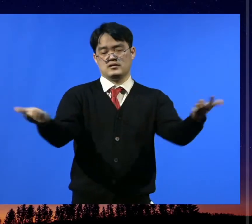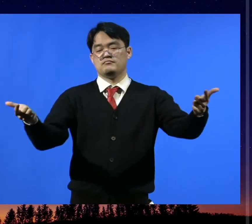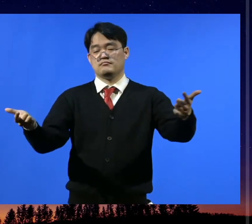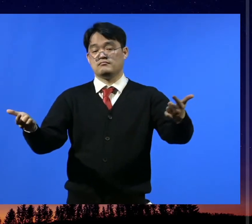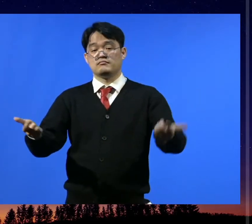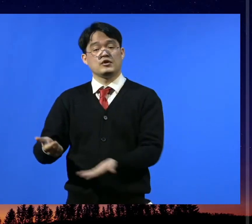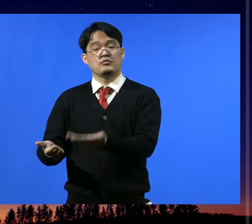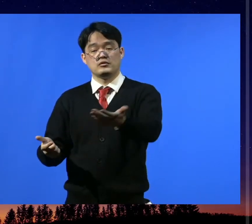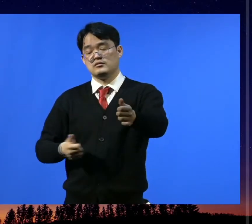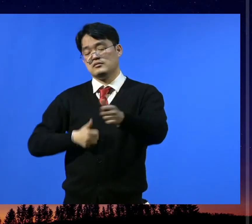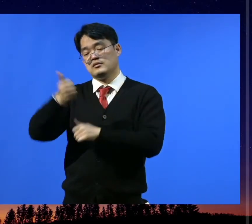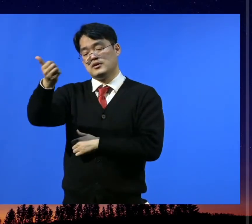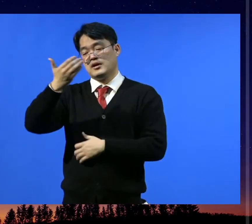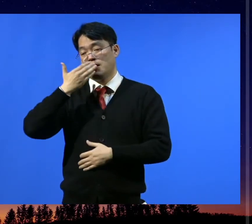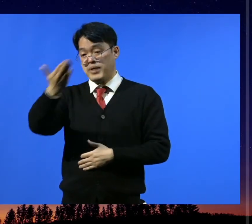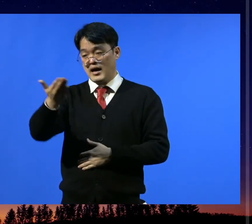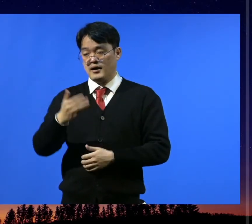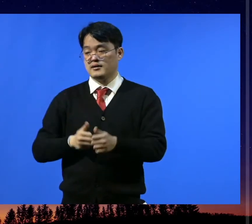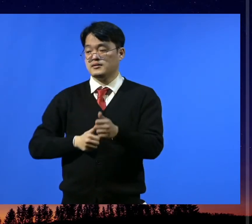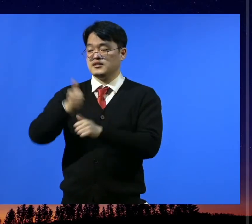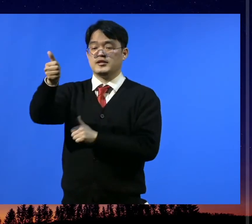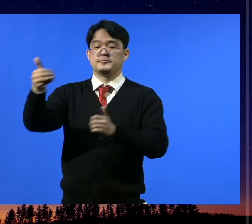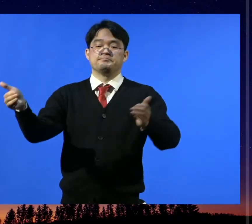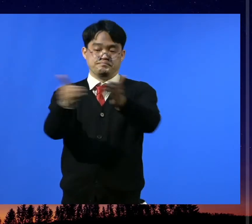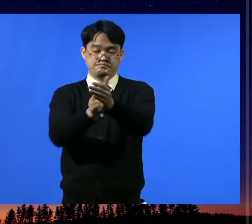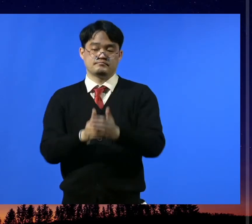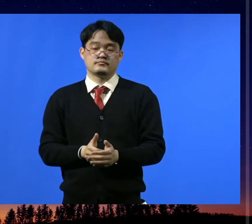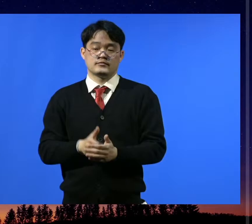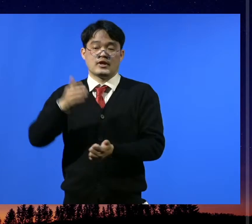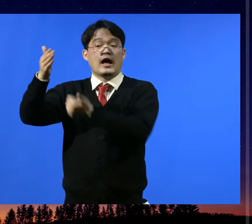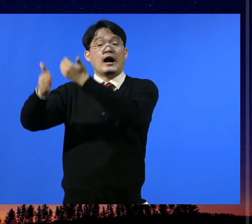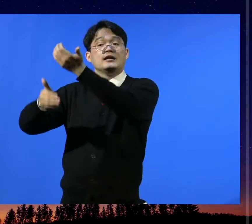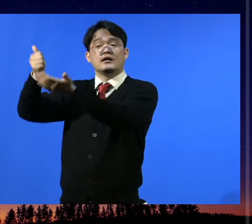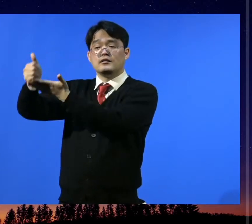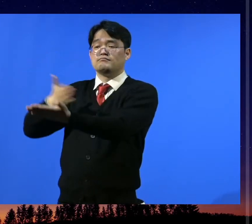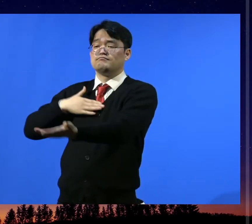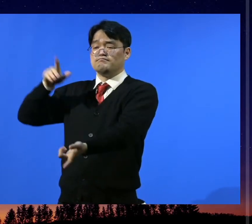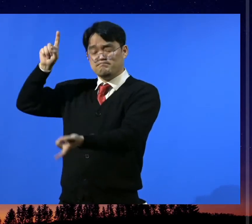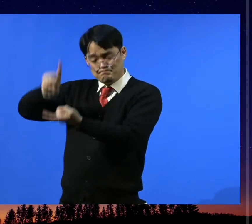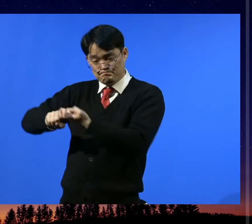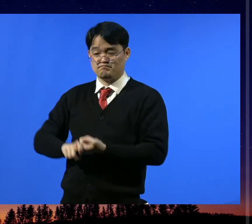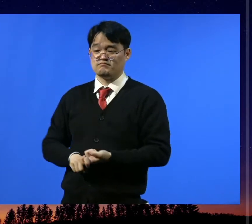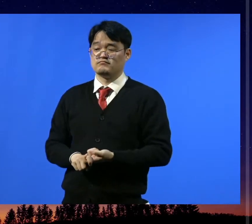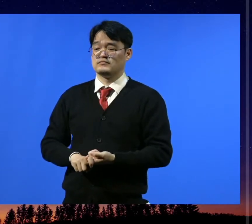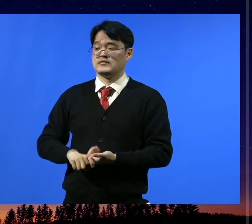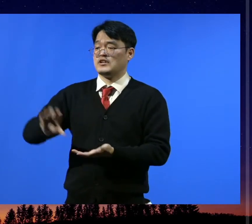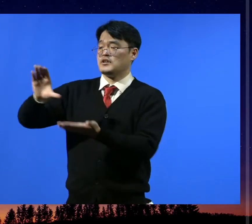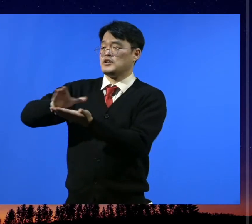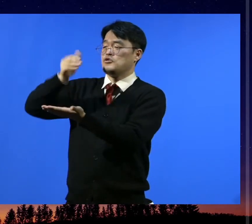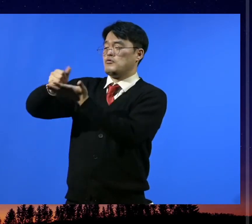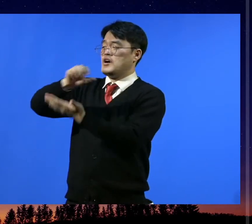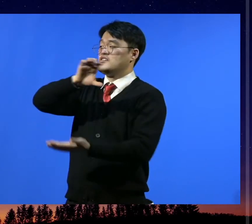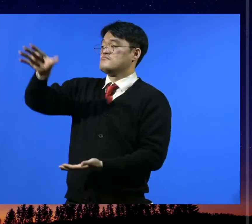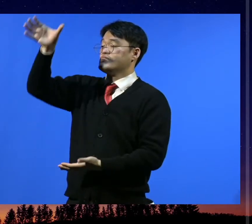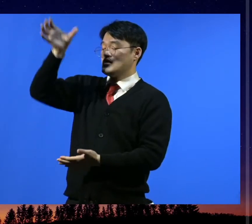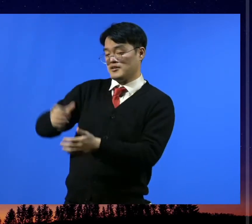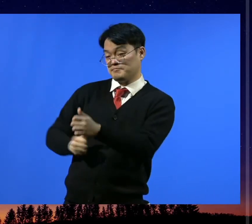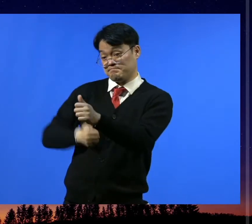있습니다. 승리할 수 있습니다. 하나님이 우리 편이십니다. 그리스도가 십자가에서